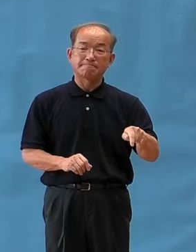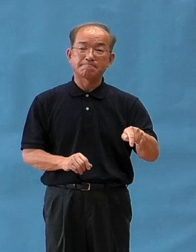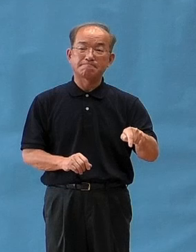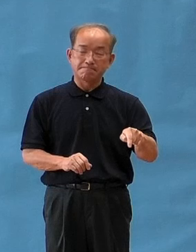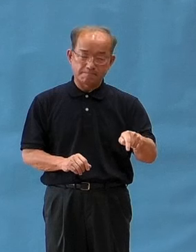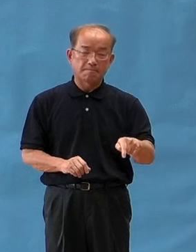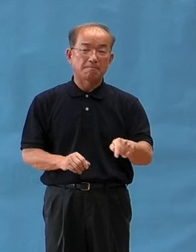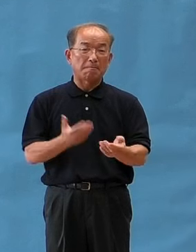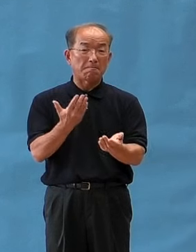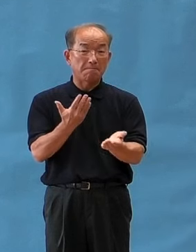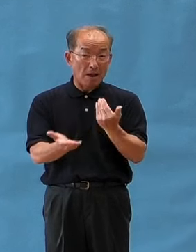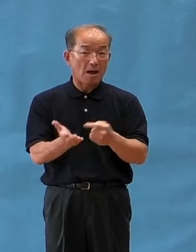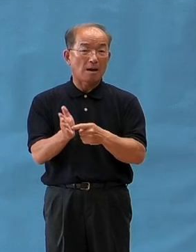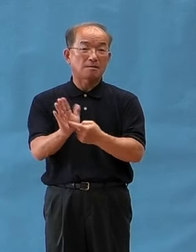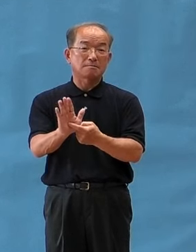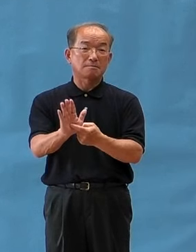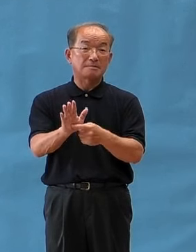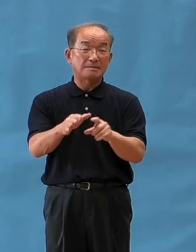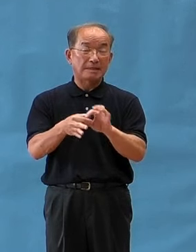明らかになってるわけですから。